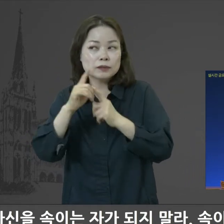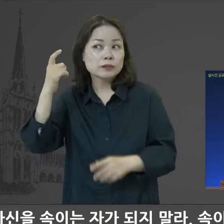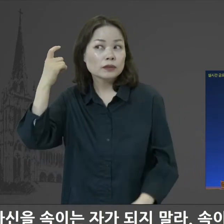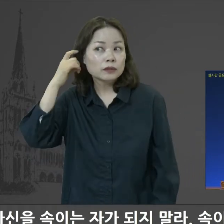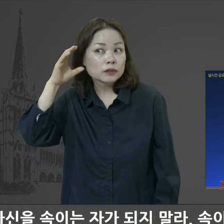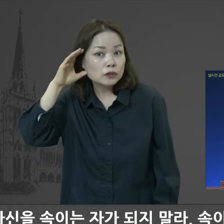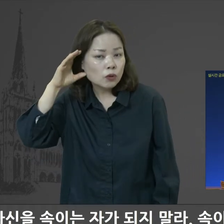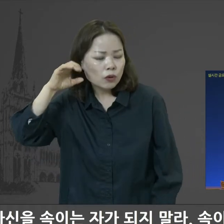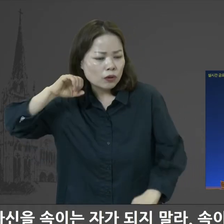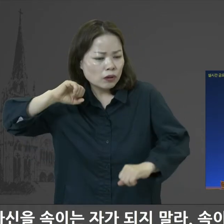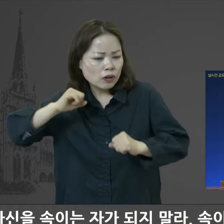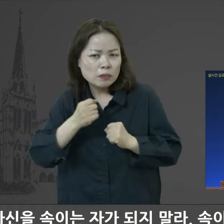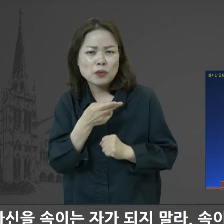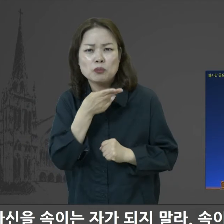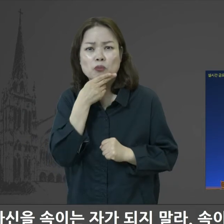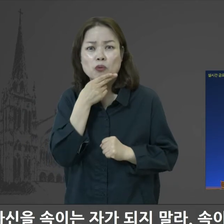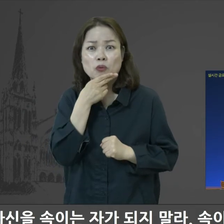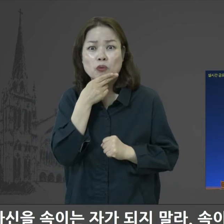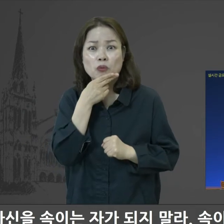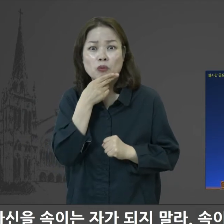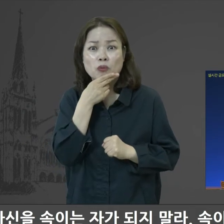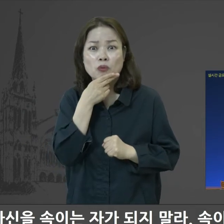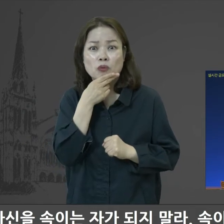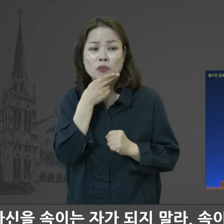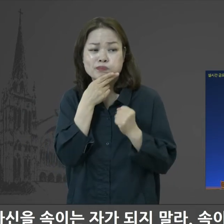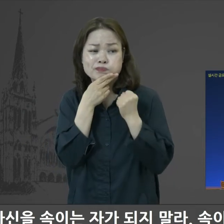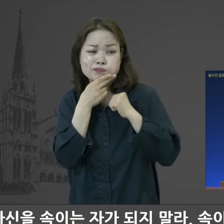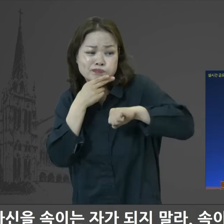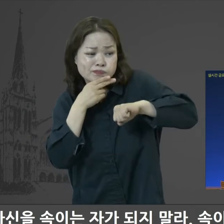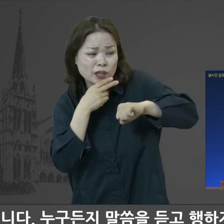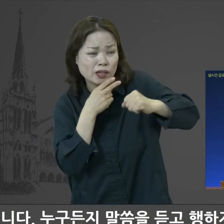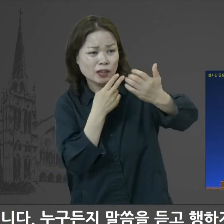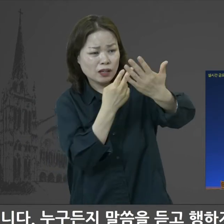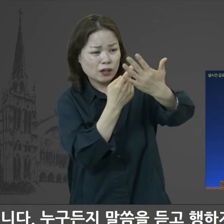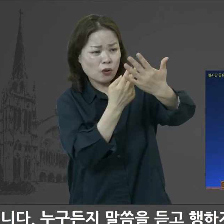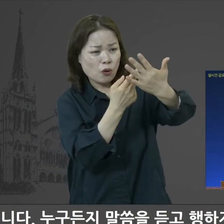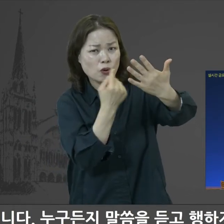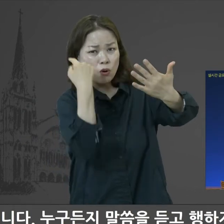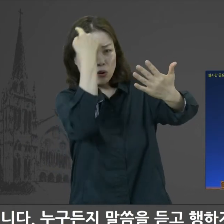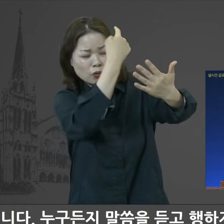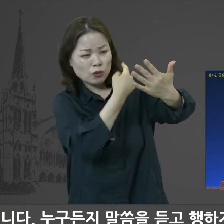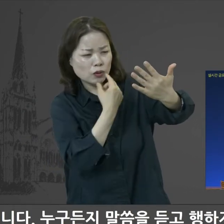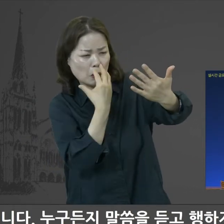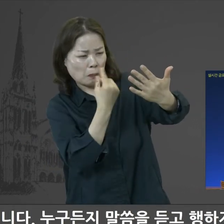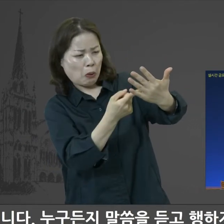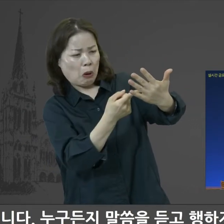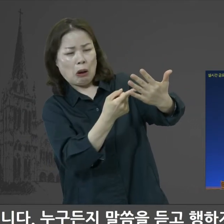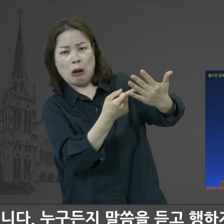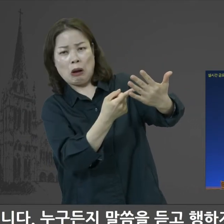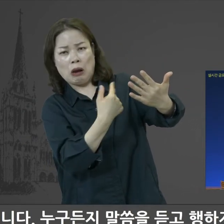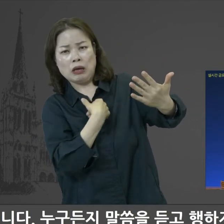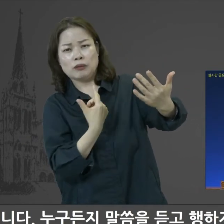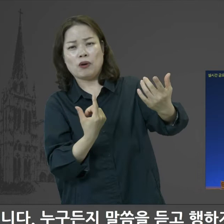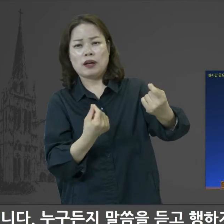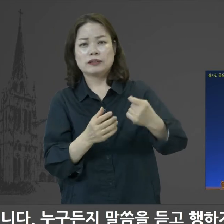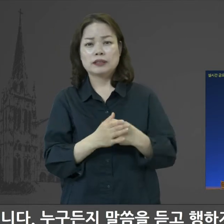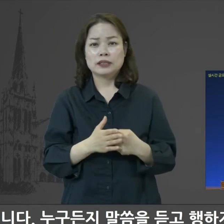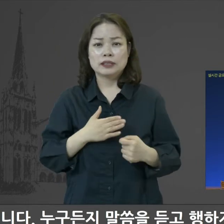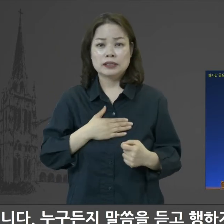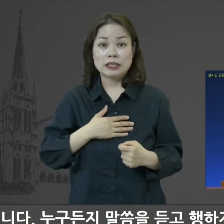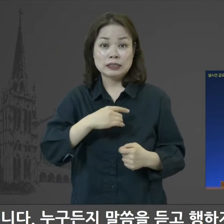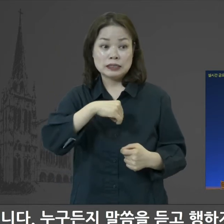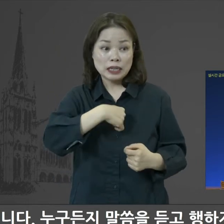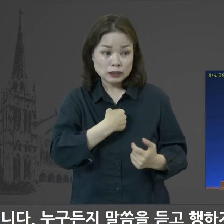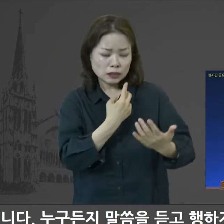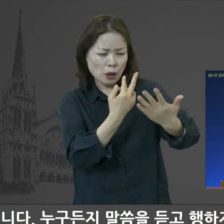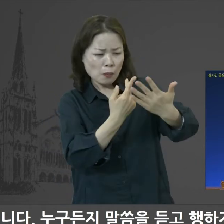듣고 행하지 아니하면 그는 거울로 자기의 생긴 얼굴을 보는 사람과 같아서 제